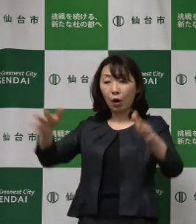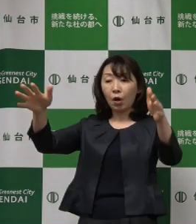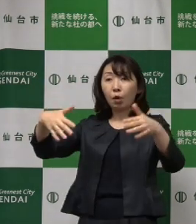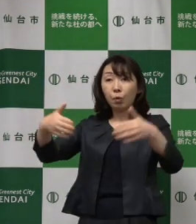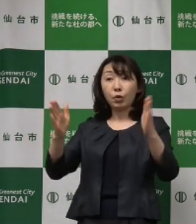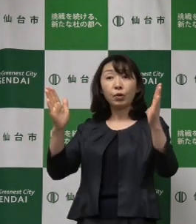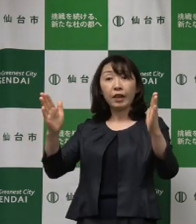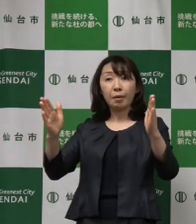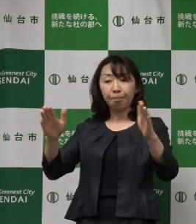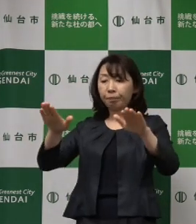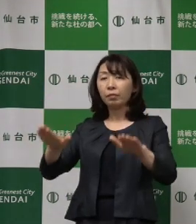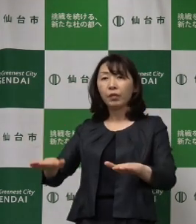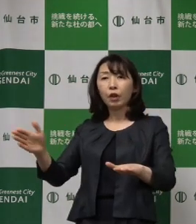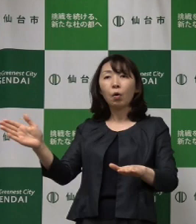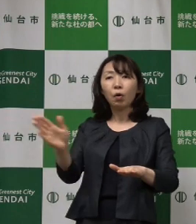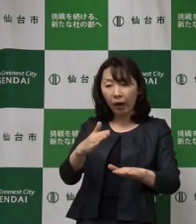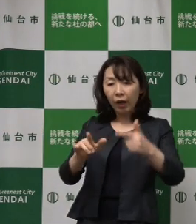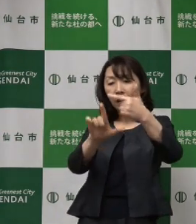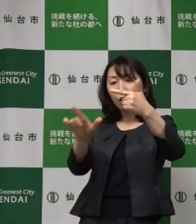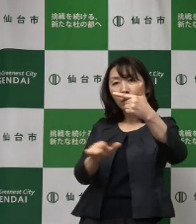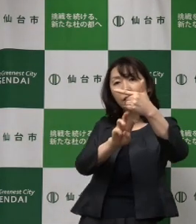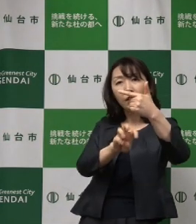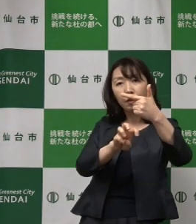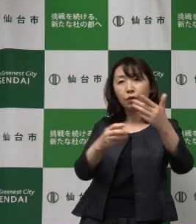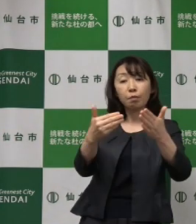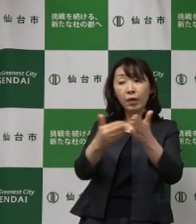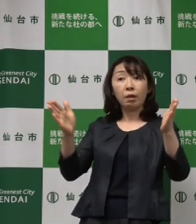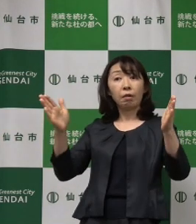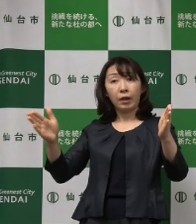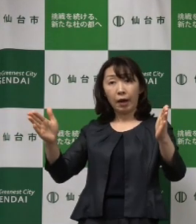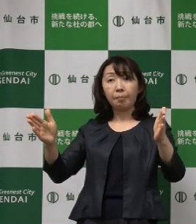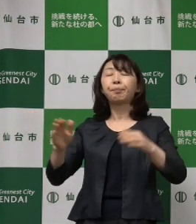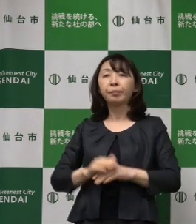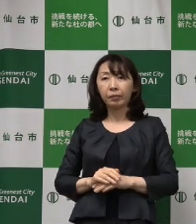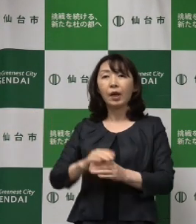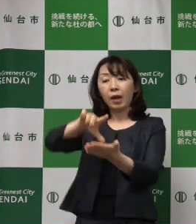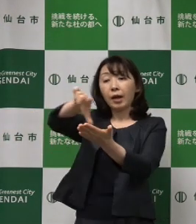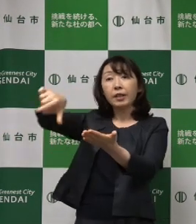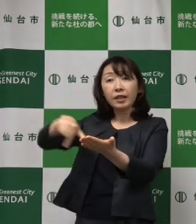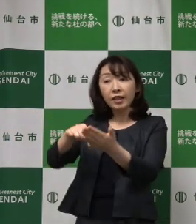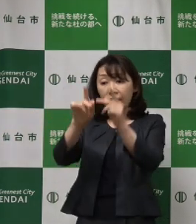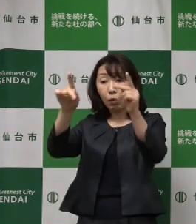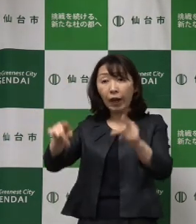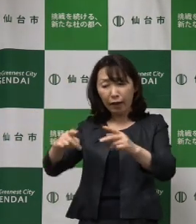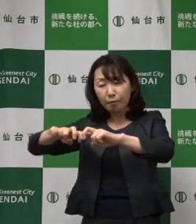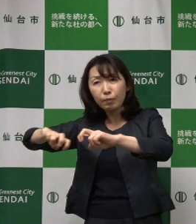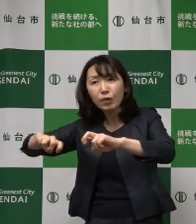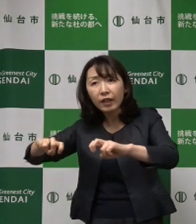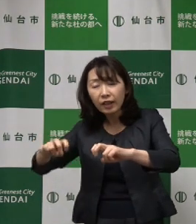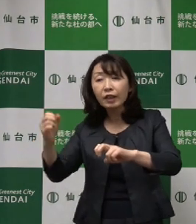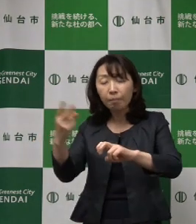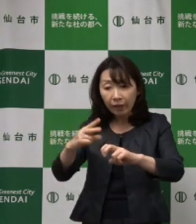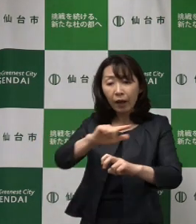は今日から6月30日までです。地域課題の分析や複数の